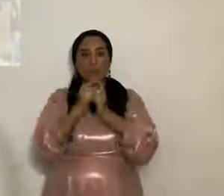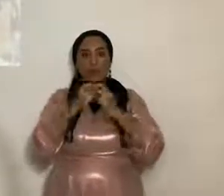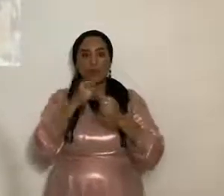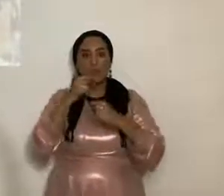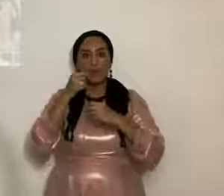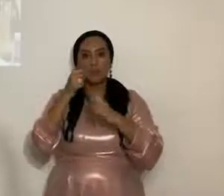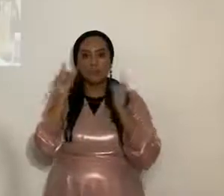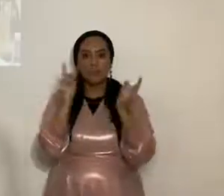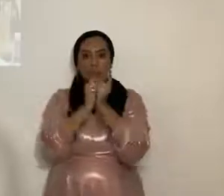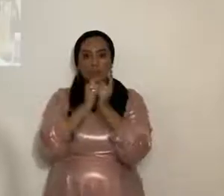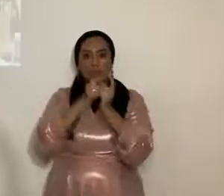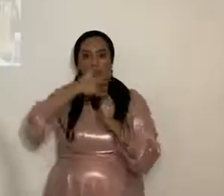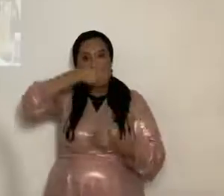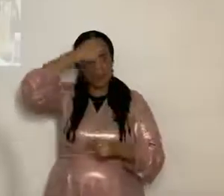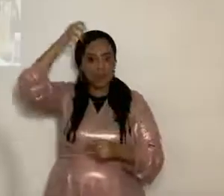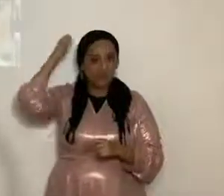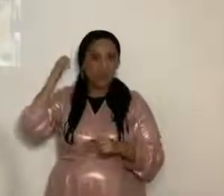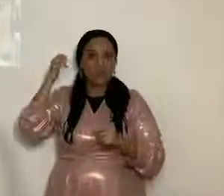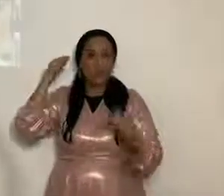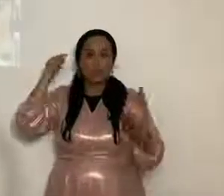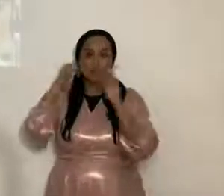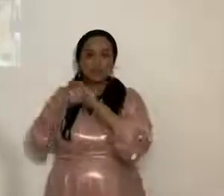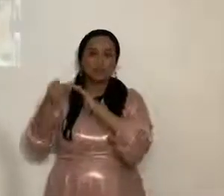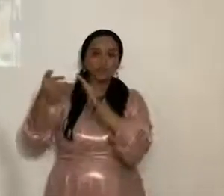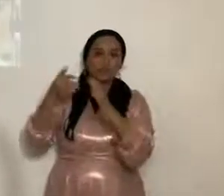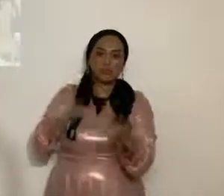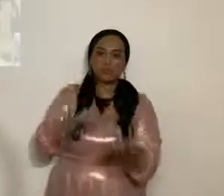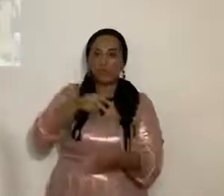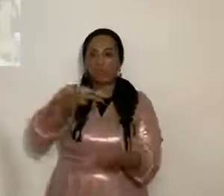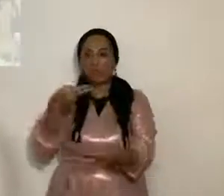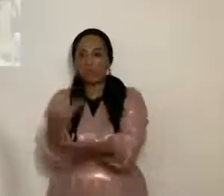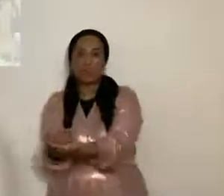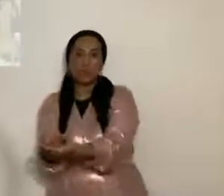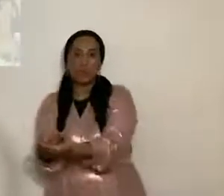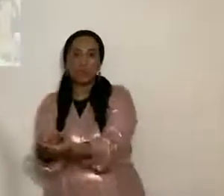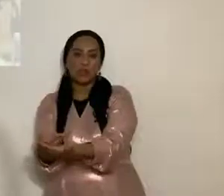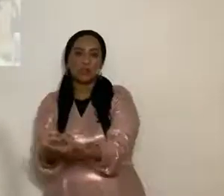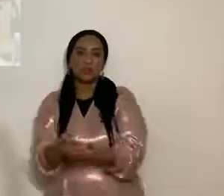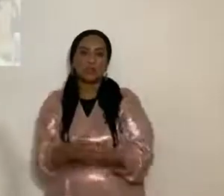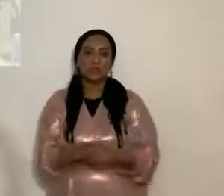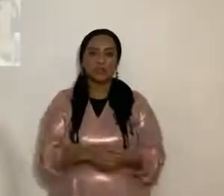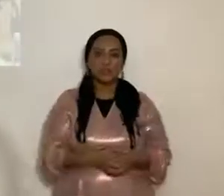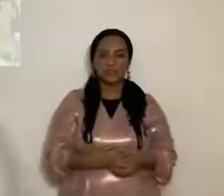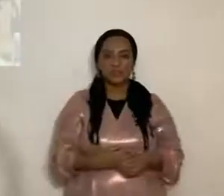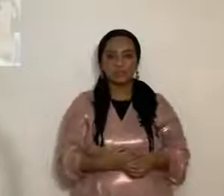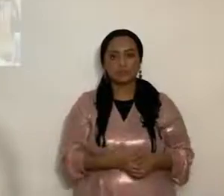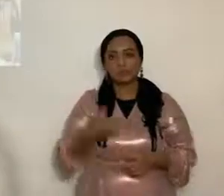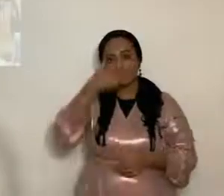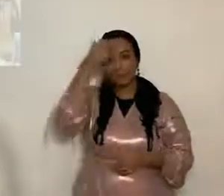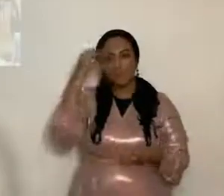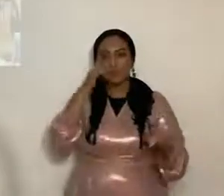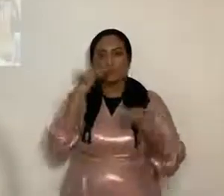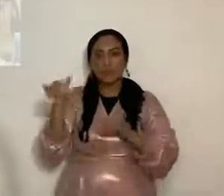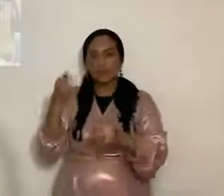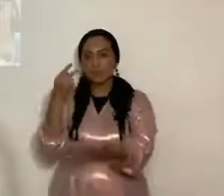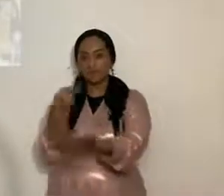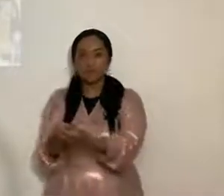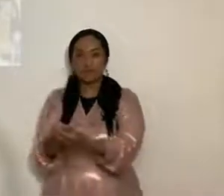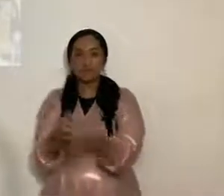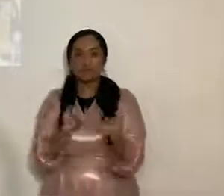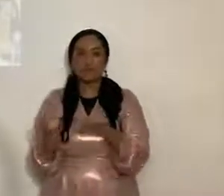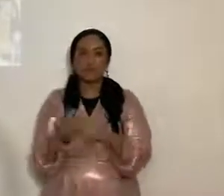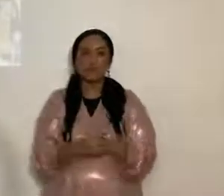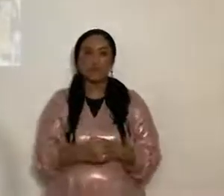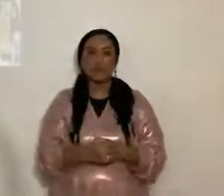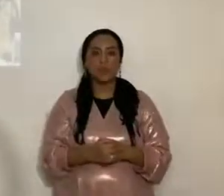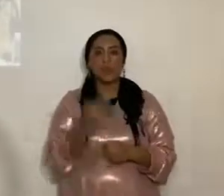camino y le mató. Y su cuerpo estaba echado en el camino, y el asno junto a él, y el león también junto al cuerpo. Por